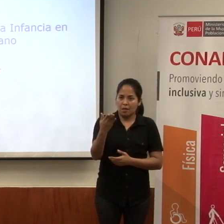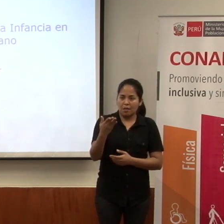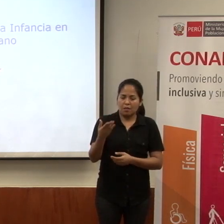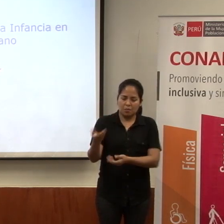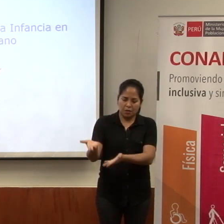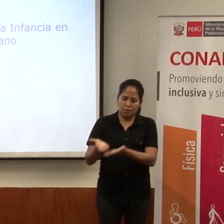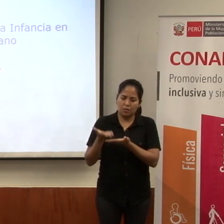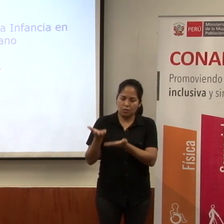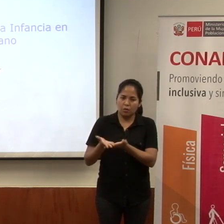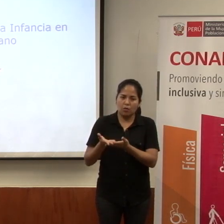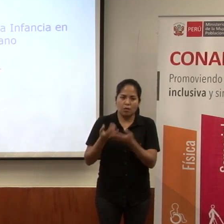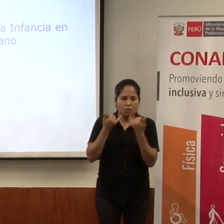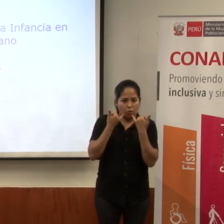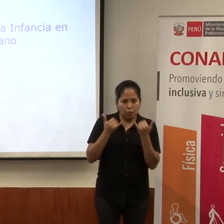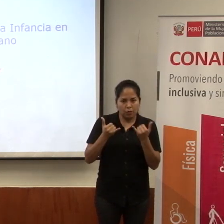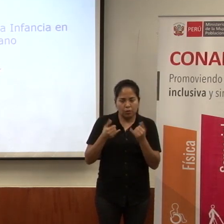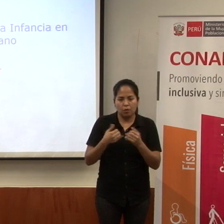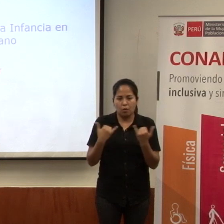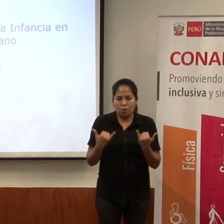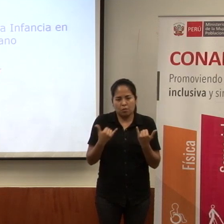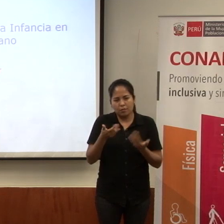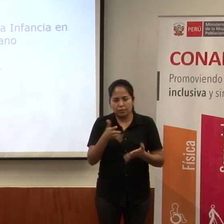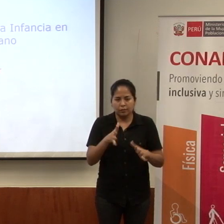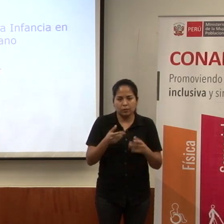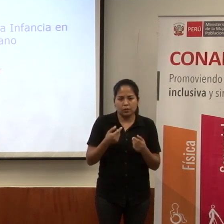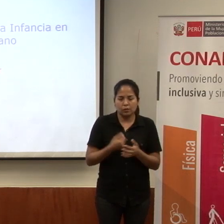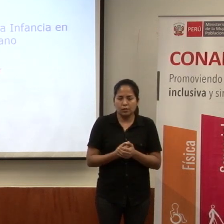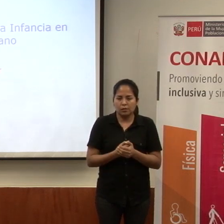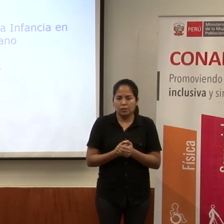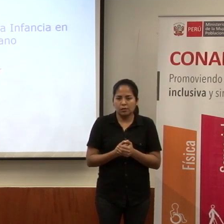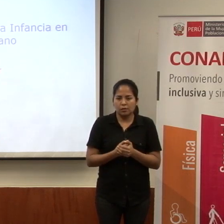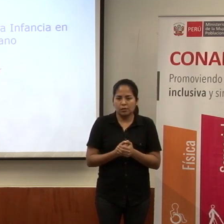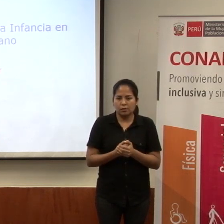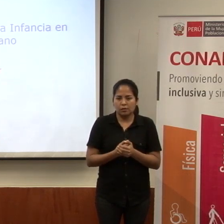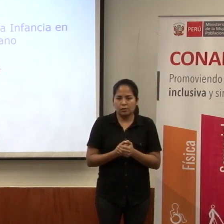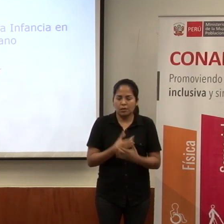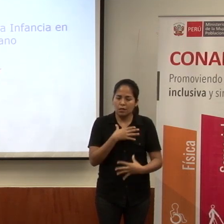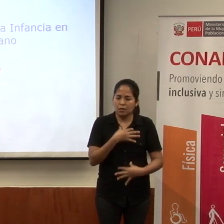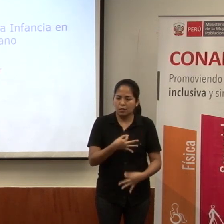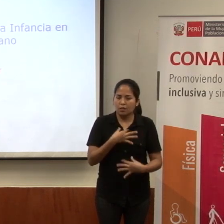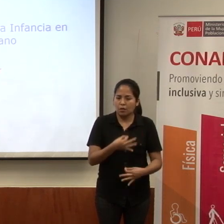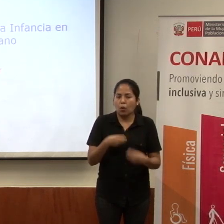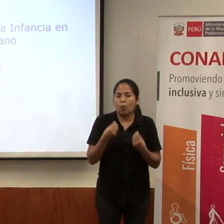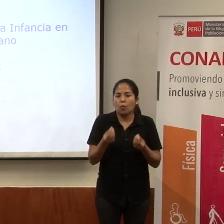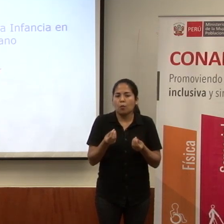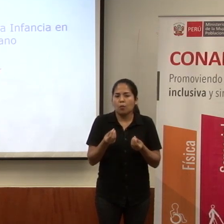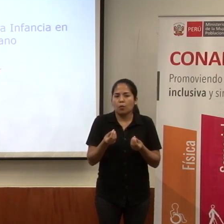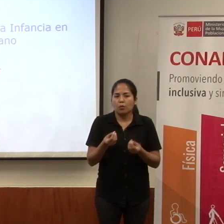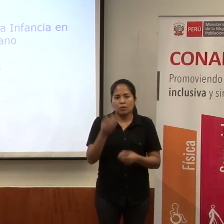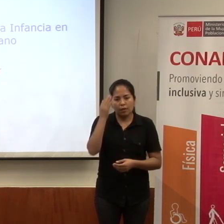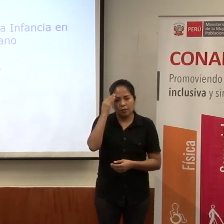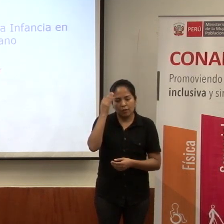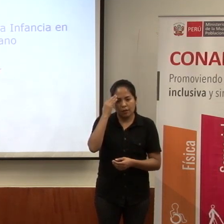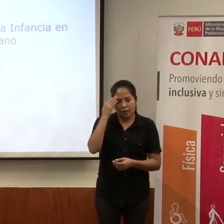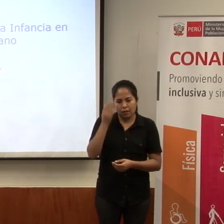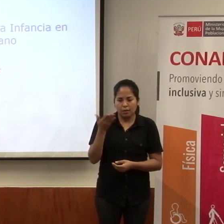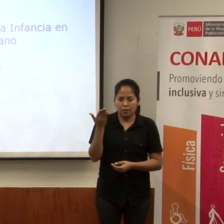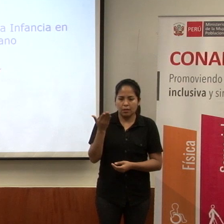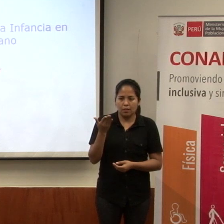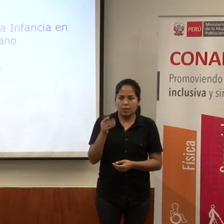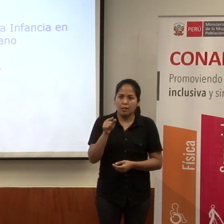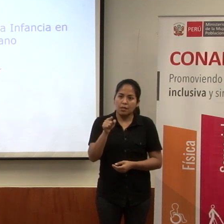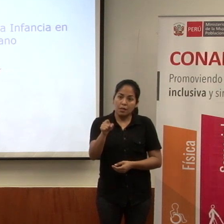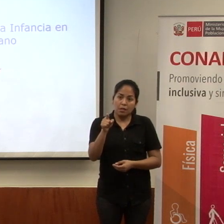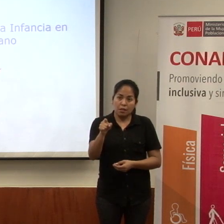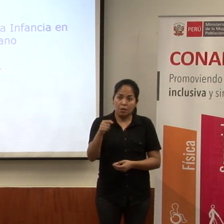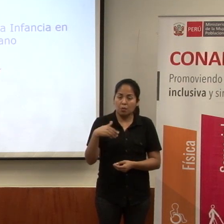láminas que nos permiten más o menos, es interesante porque se está avanzando en el diagnóstico, y seguramente él en el momento